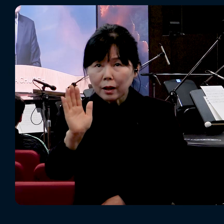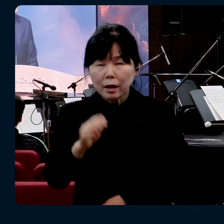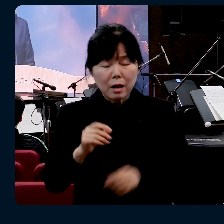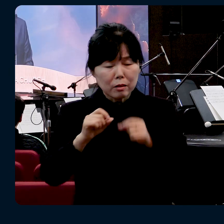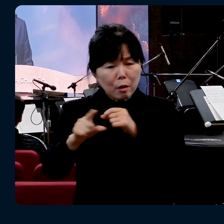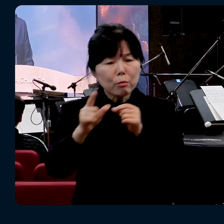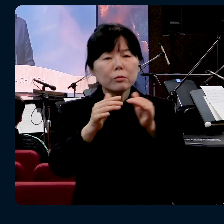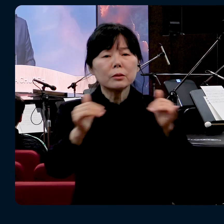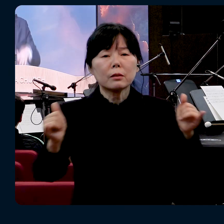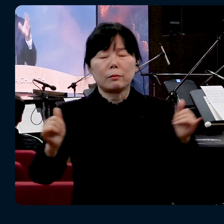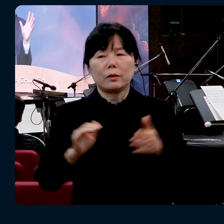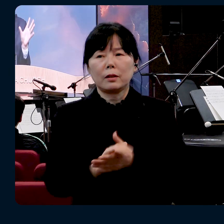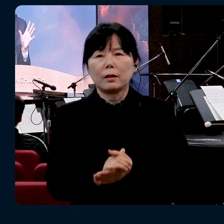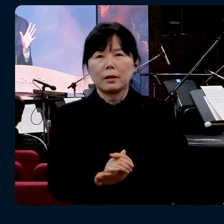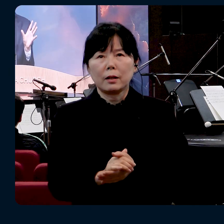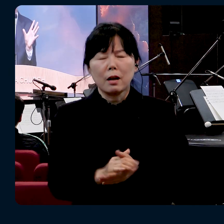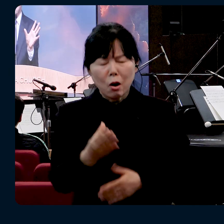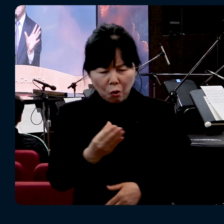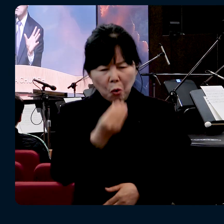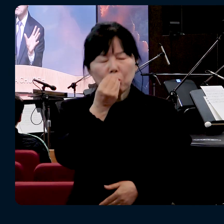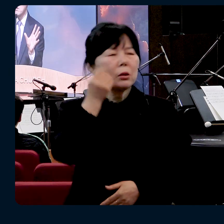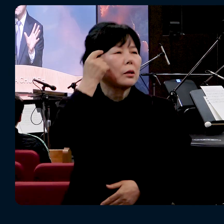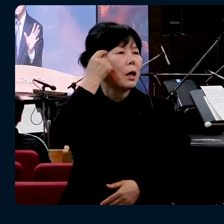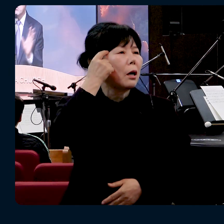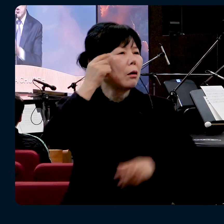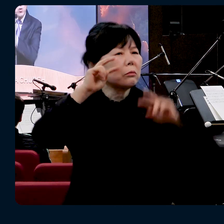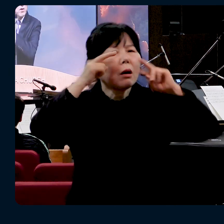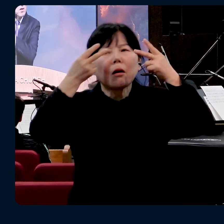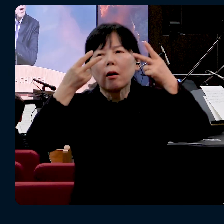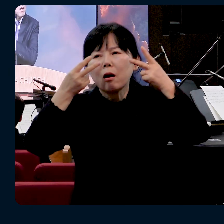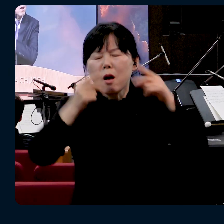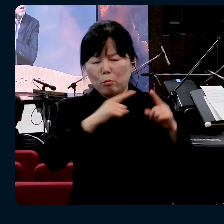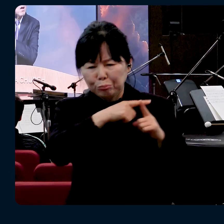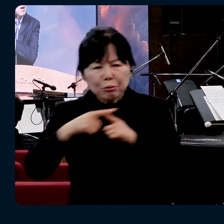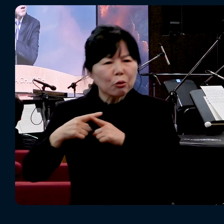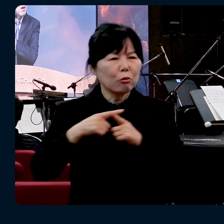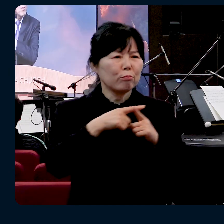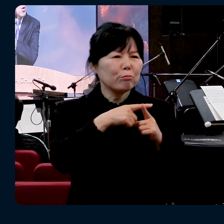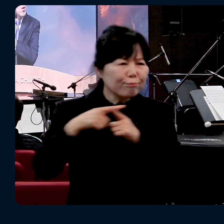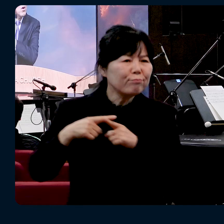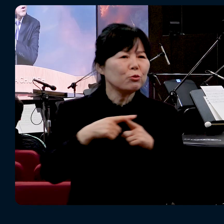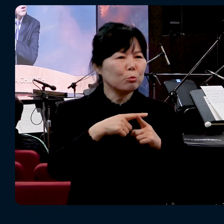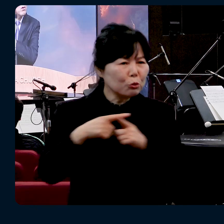많은 사람들은 그런 것이 거룩이라고 생각을 해요. 무조건 그냥